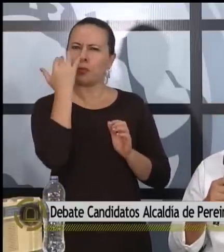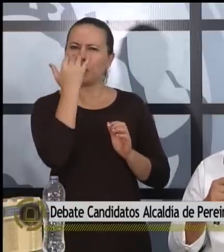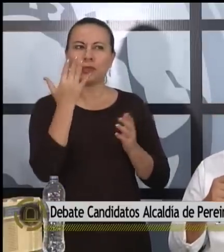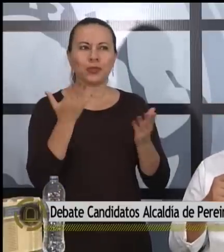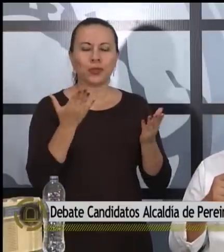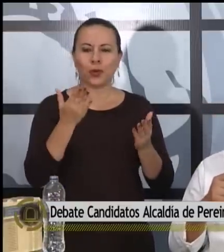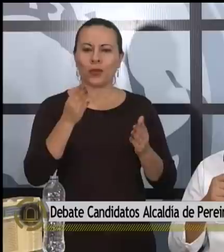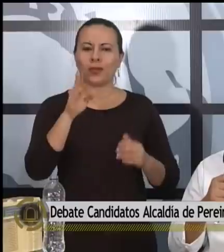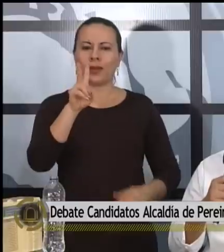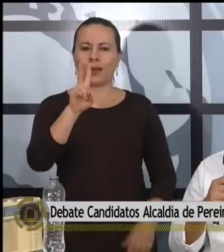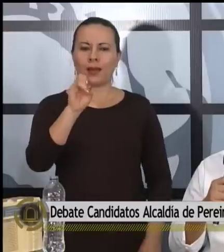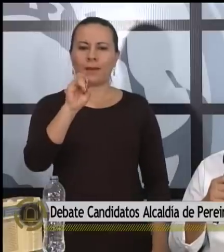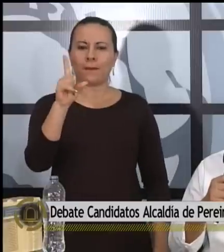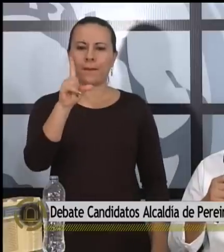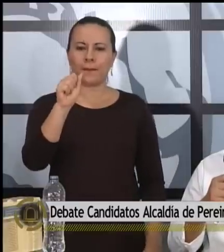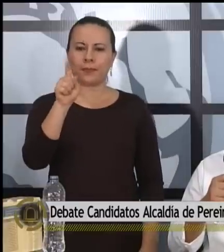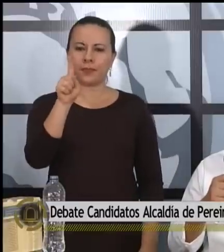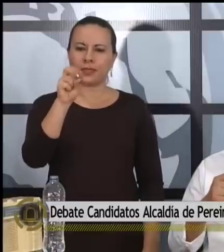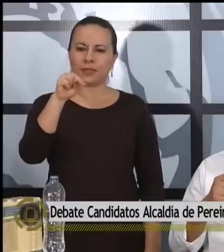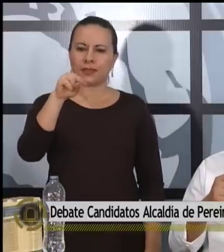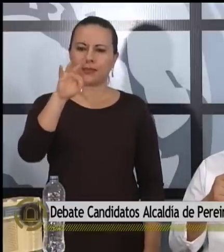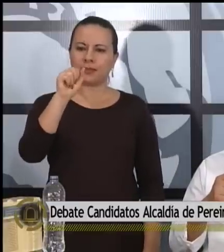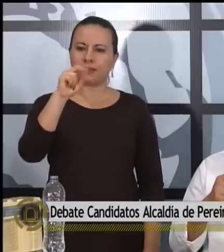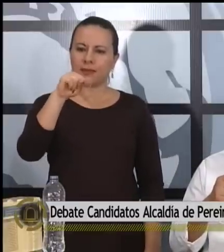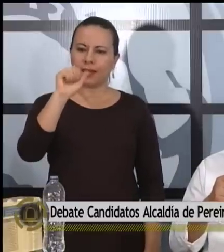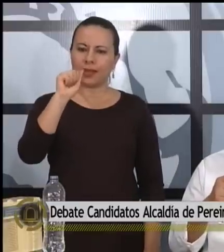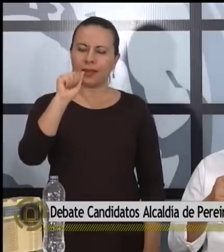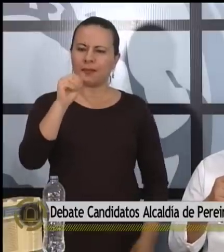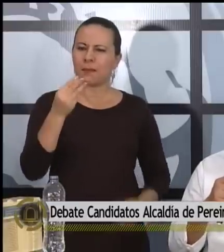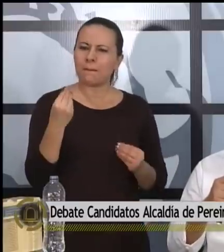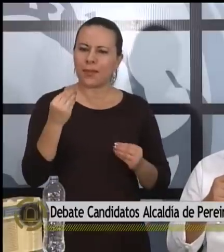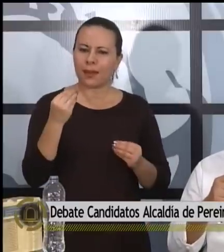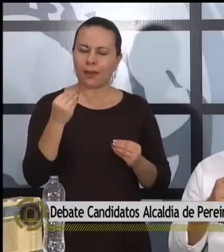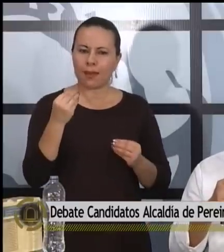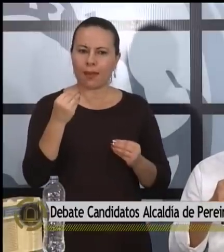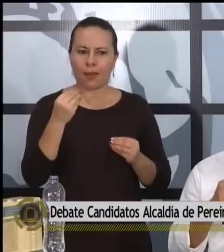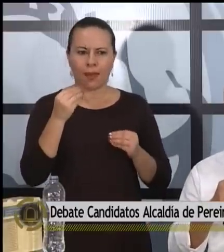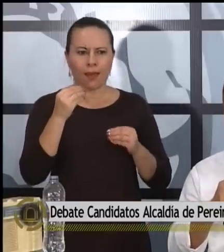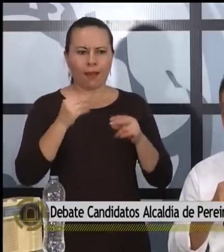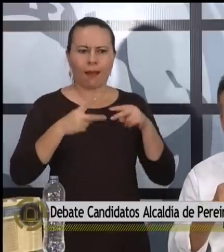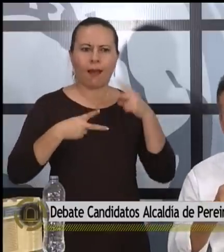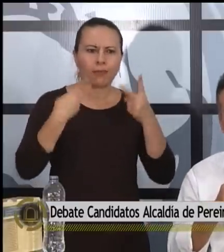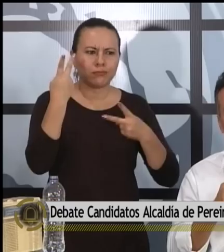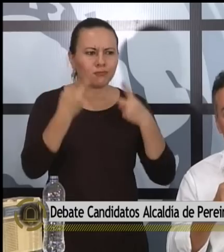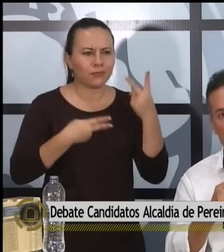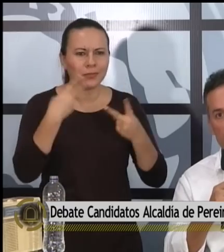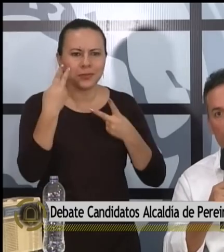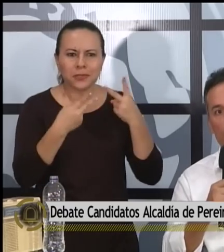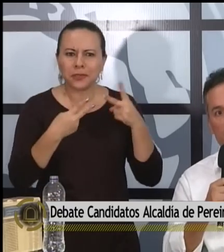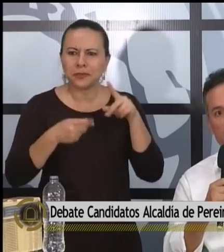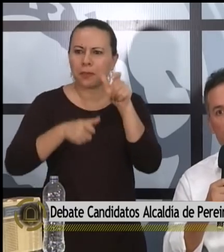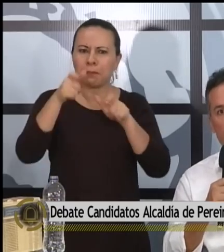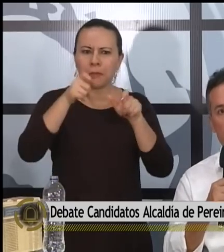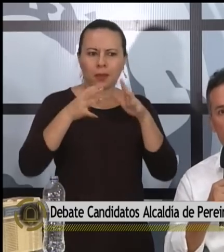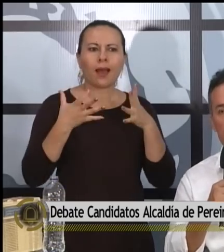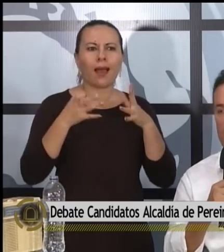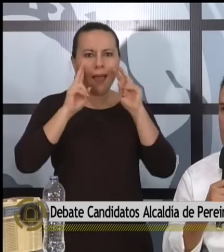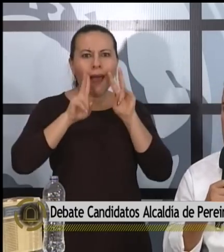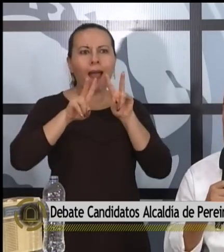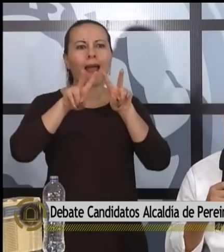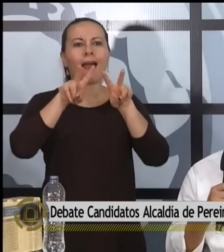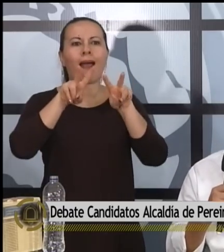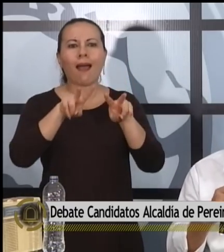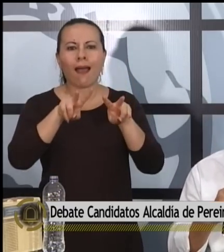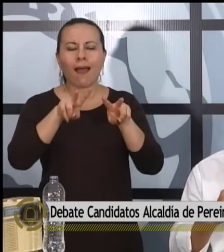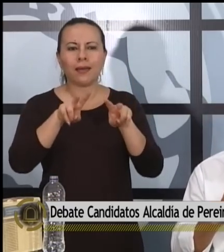Santana, donde tenemos la terminal, para efectos de estimular la visita a estos sectores y que el megacable pues genere